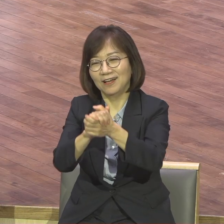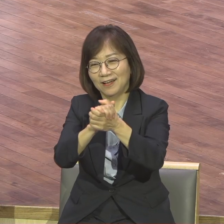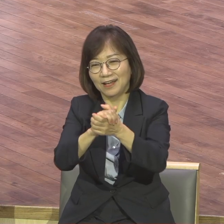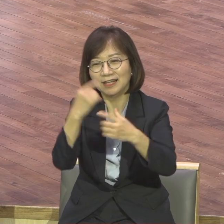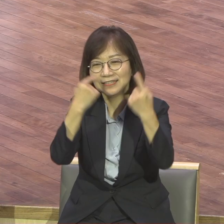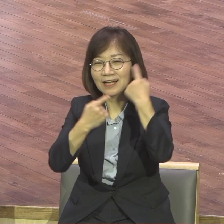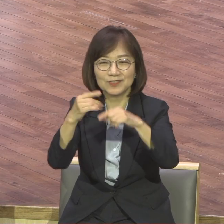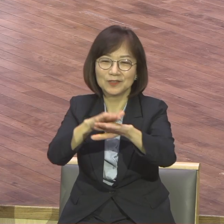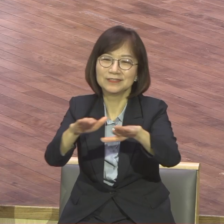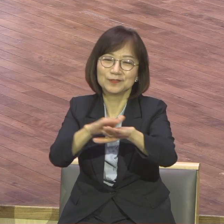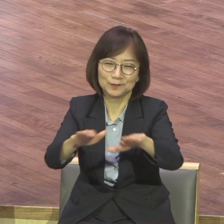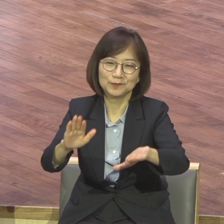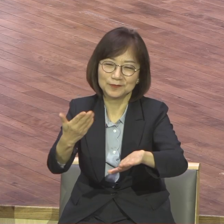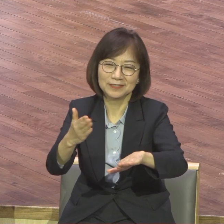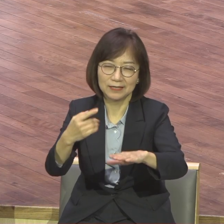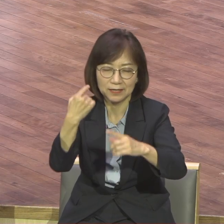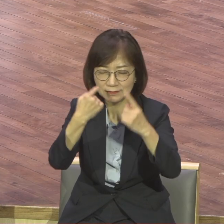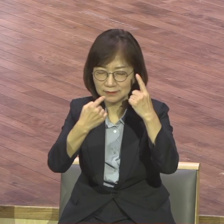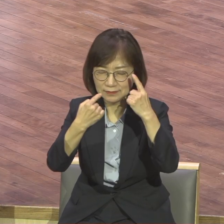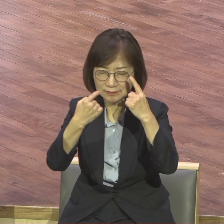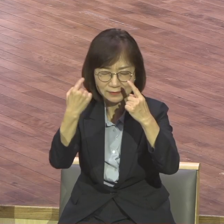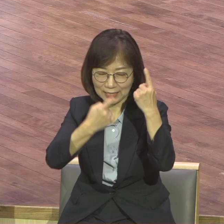들어주는 거예요